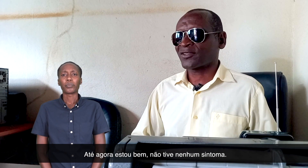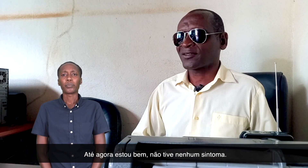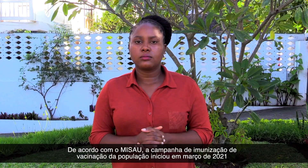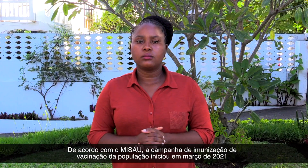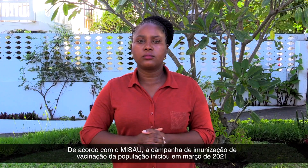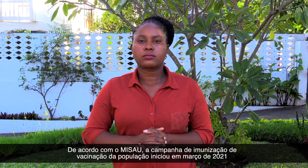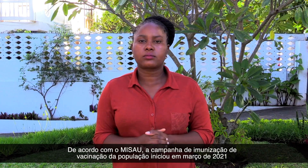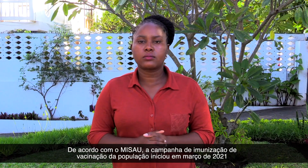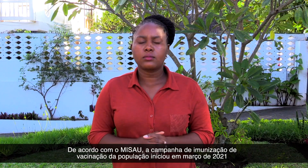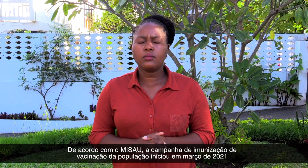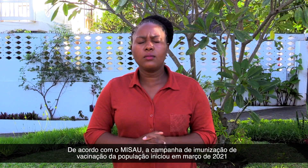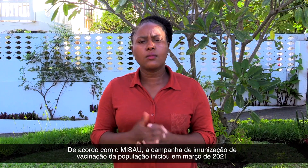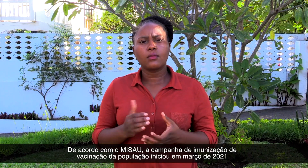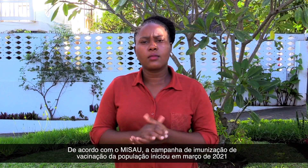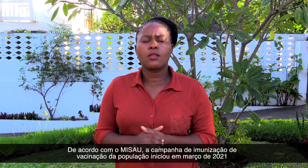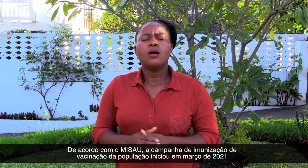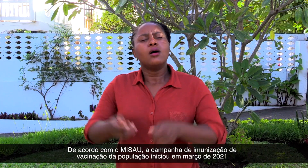Covid-19.